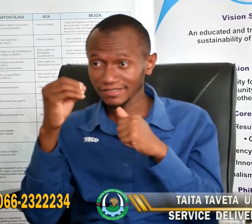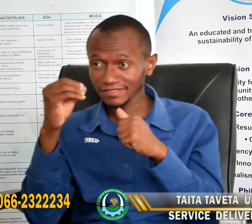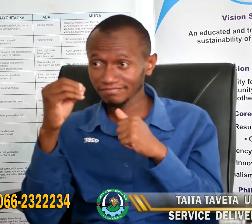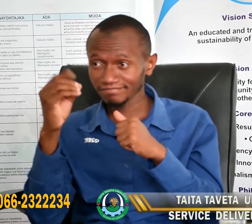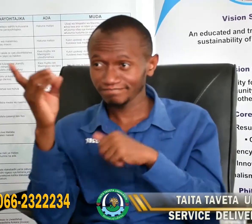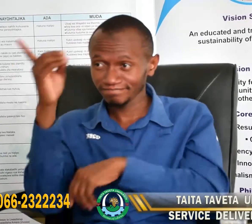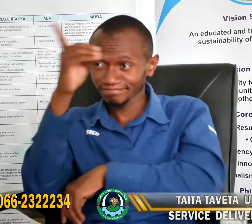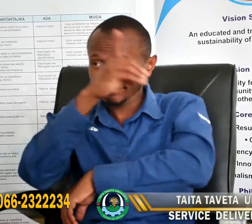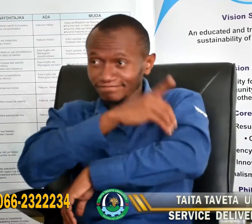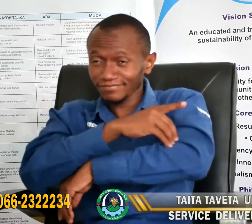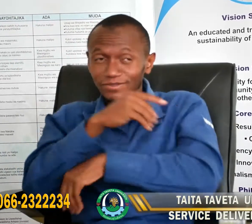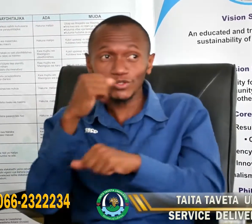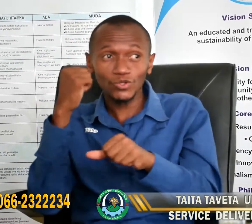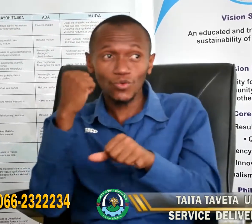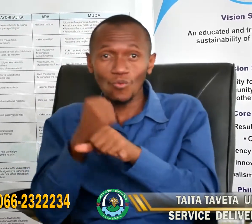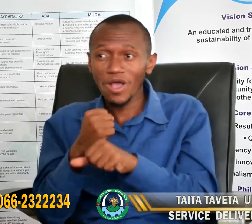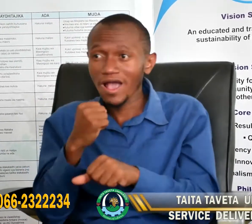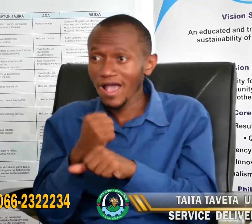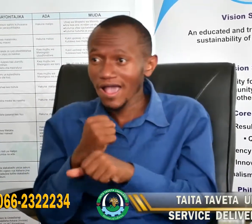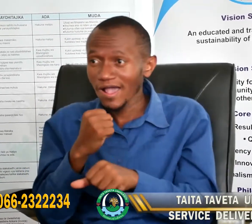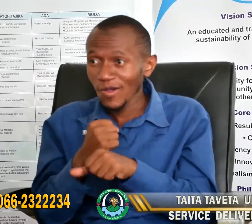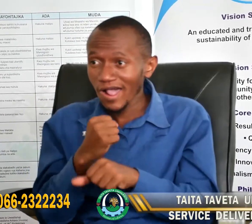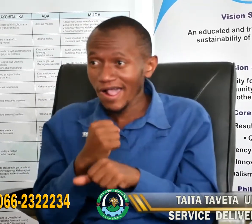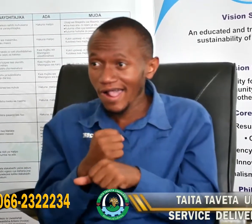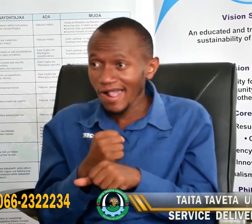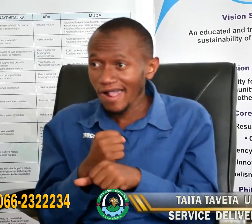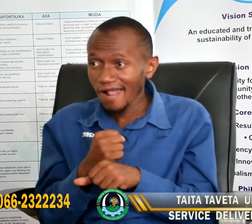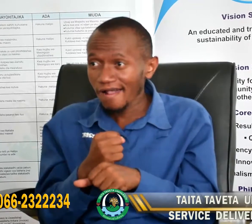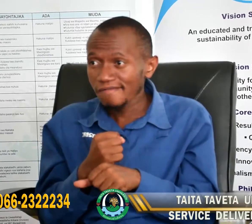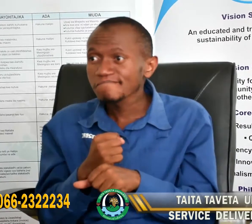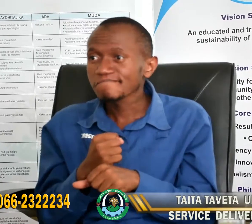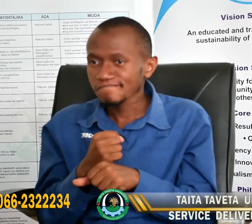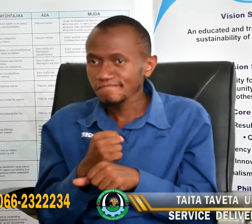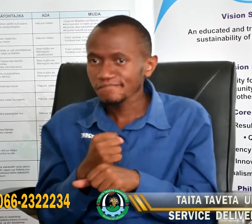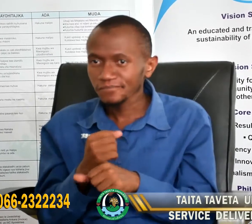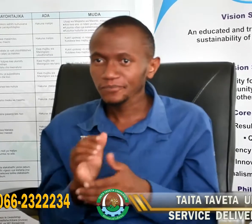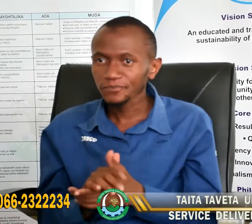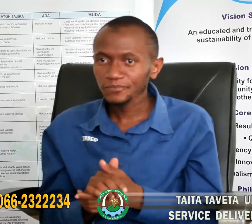waliojisajili na wafanyakazi. Muda, kujisajili